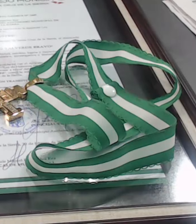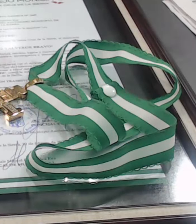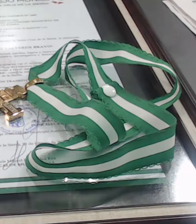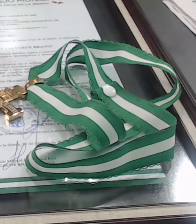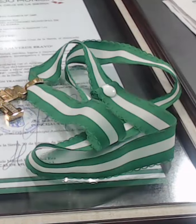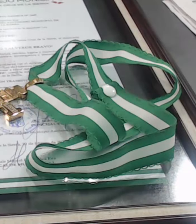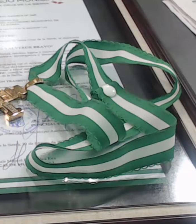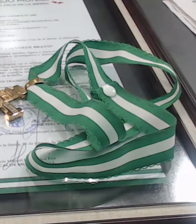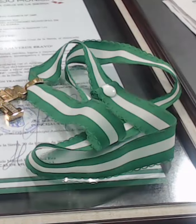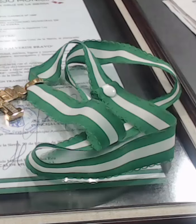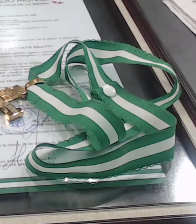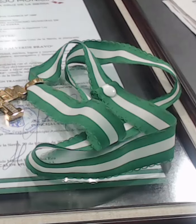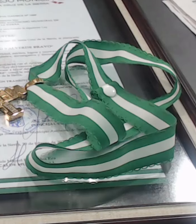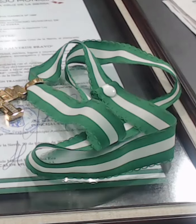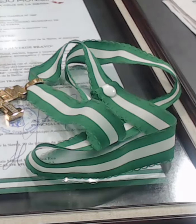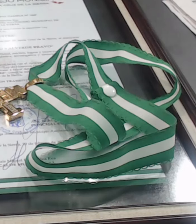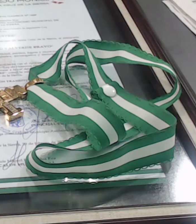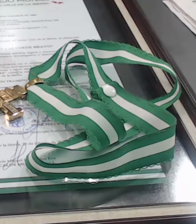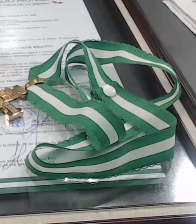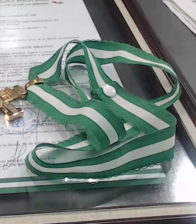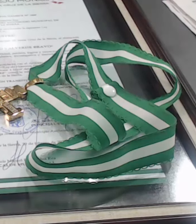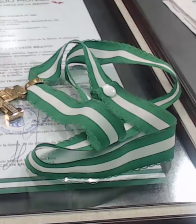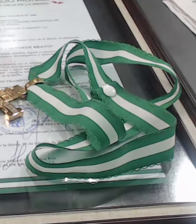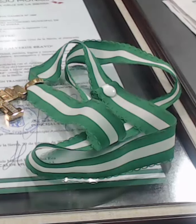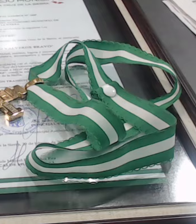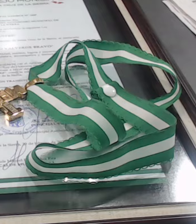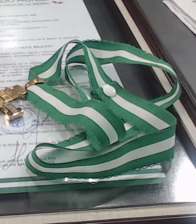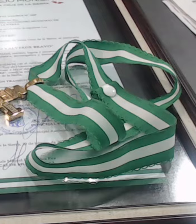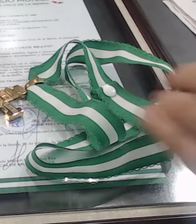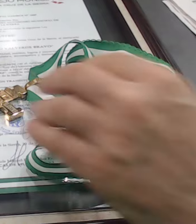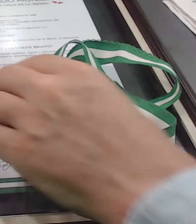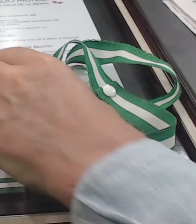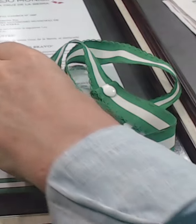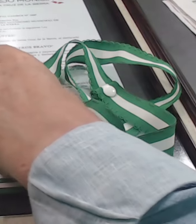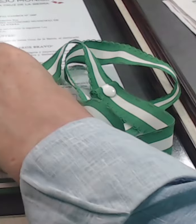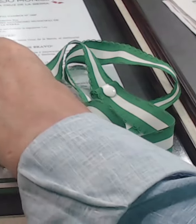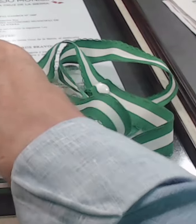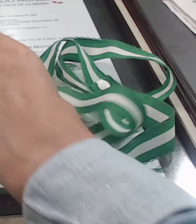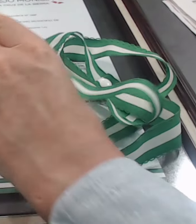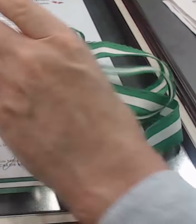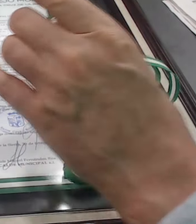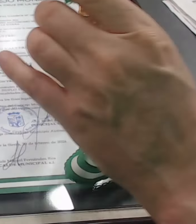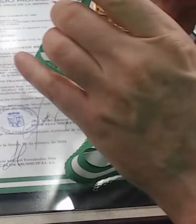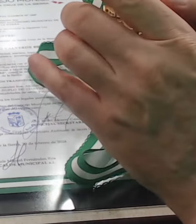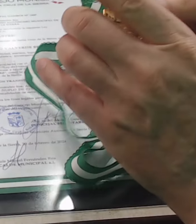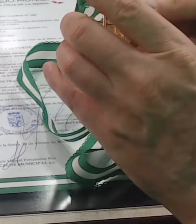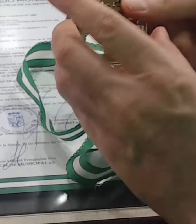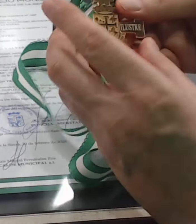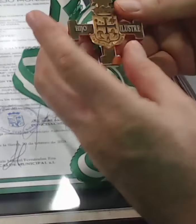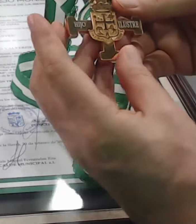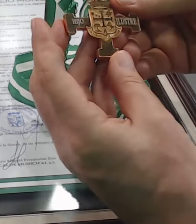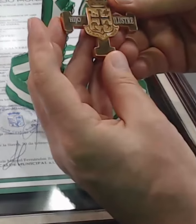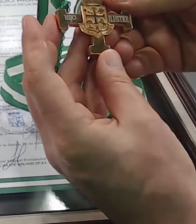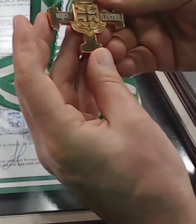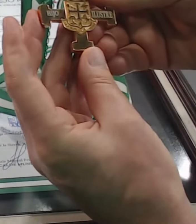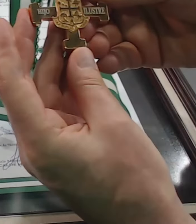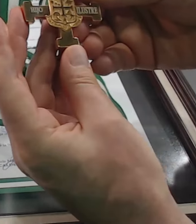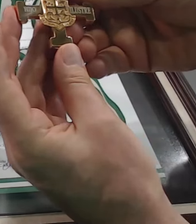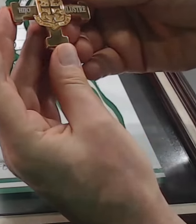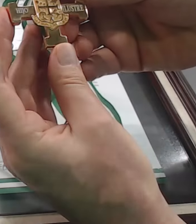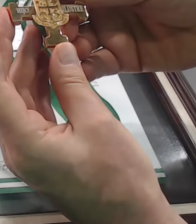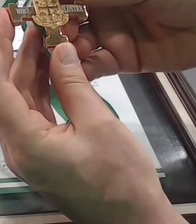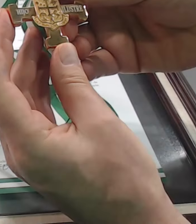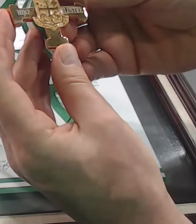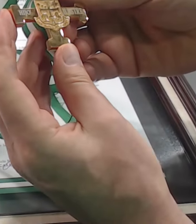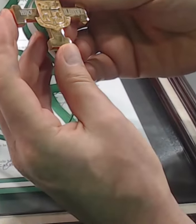esto es lo recibido el día de ayer, o más bien anoche. Esta es la medalla